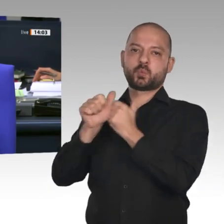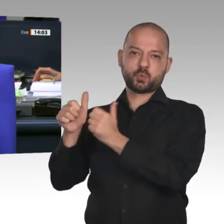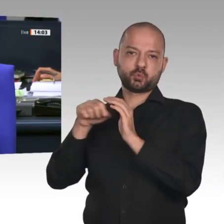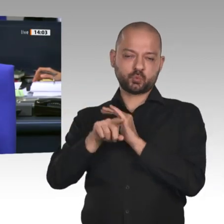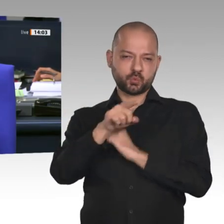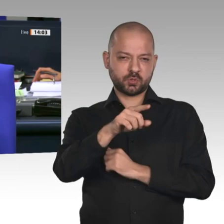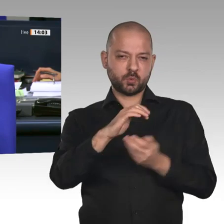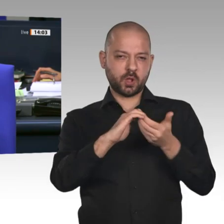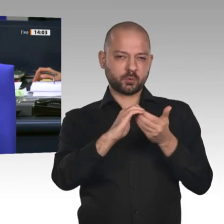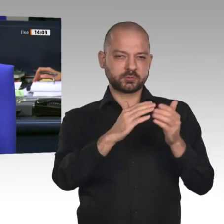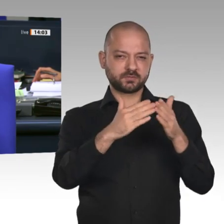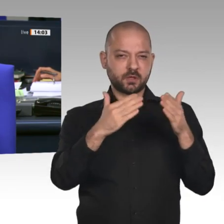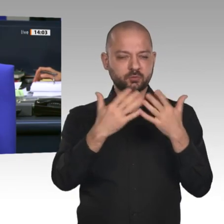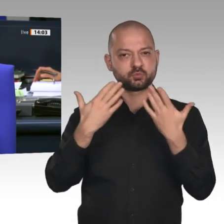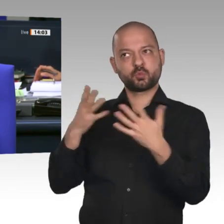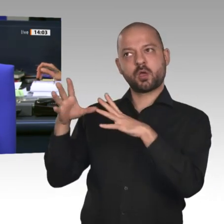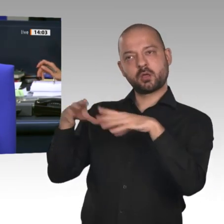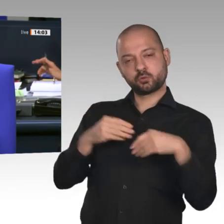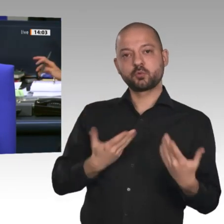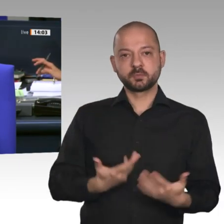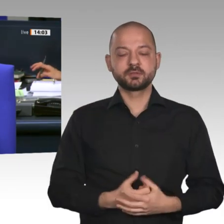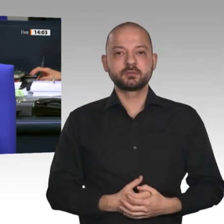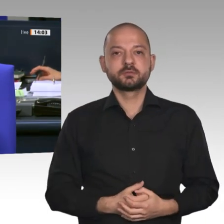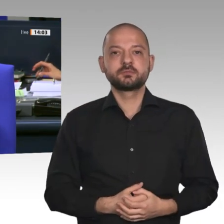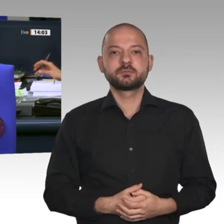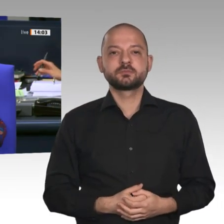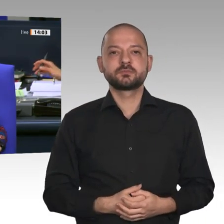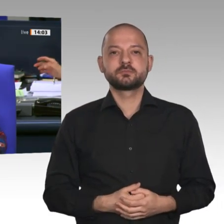Die Beschlussempfehlung ist mit den Stimmen der Koalitionsfraktionen angenommen.